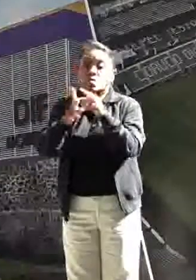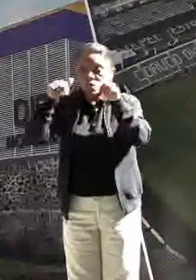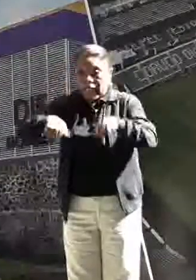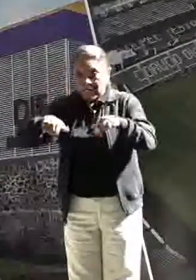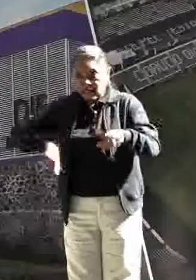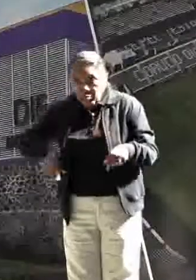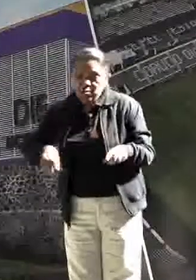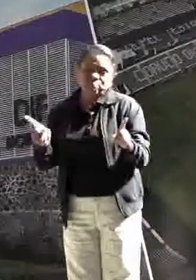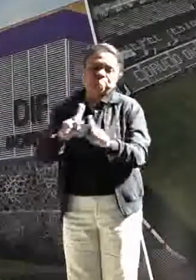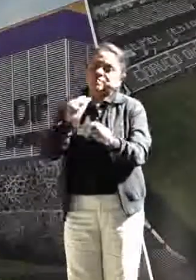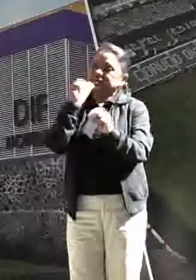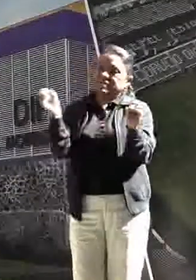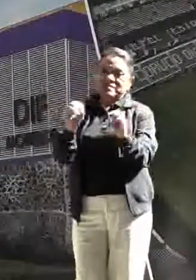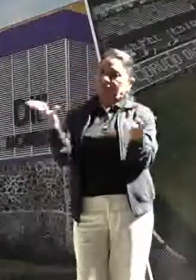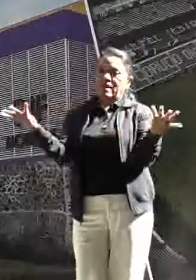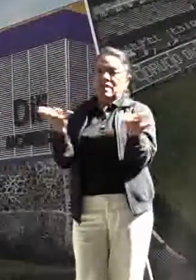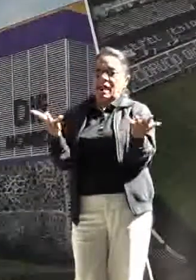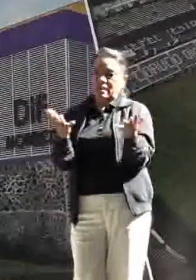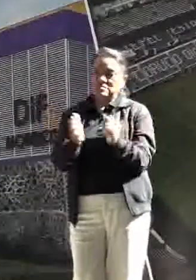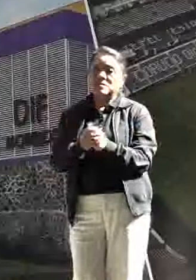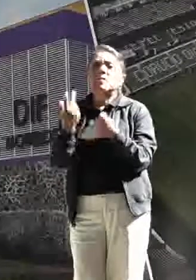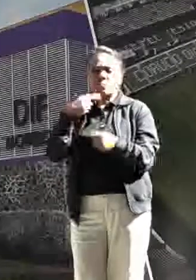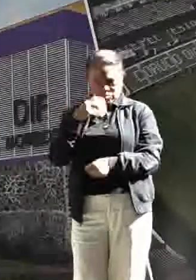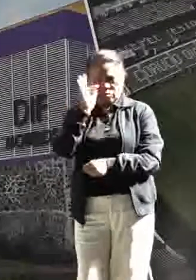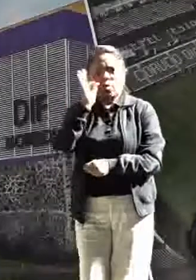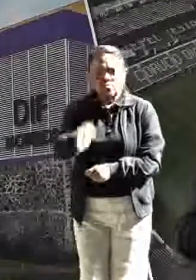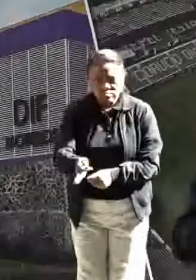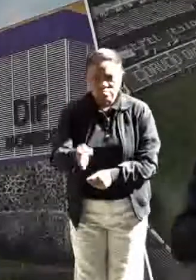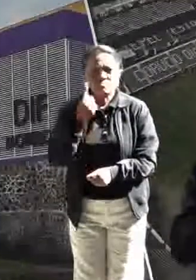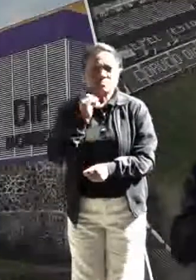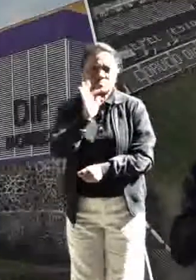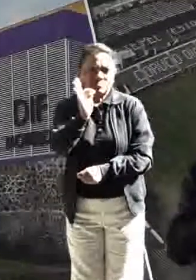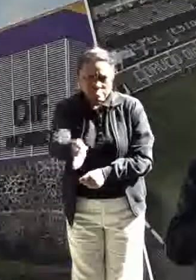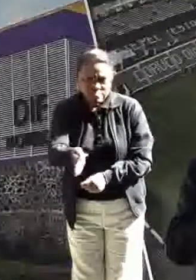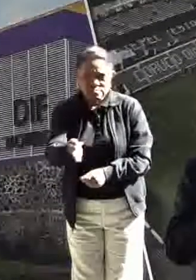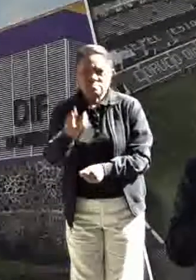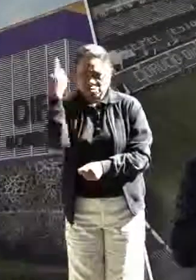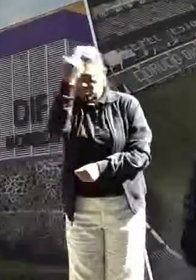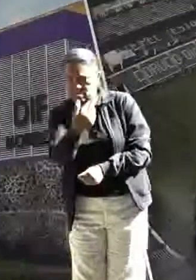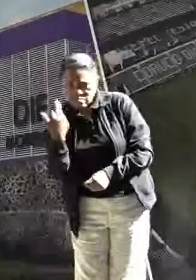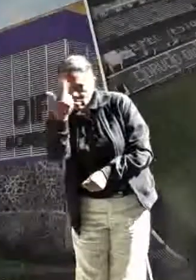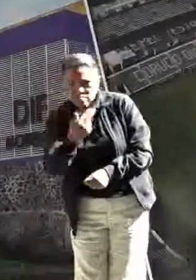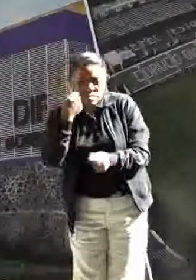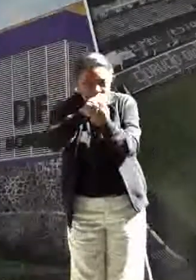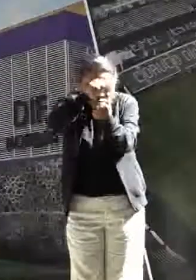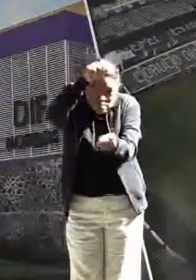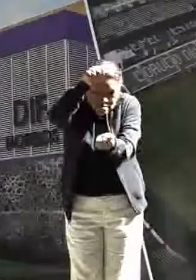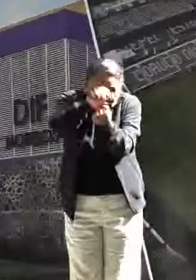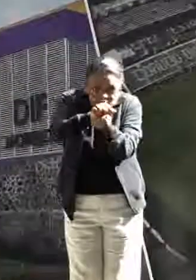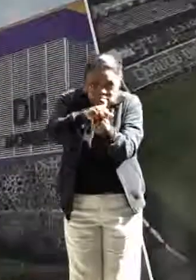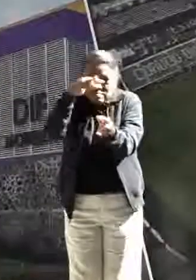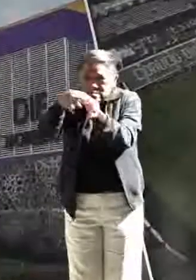han hecho. Y estamos dispuestos, evidentemente, a ser revisados exhaustivamente.